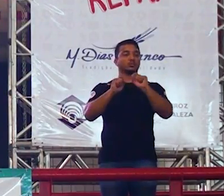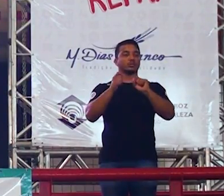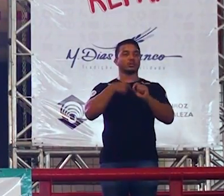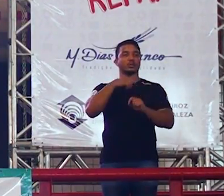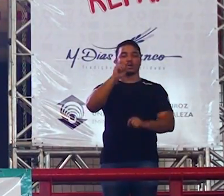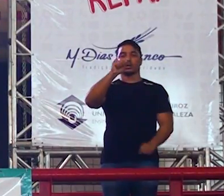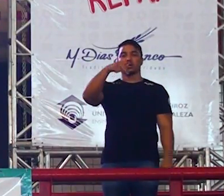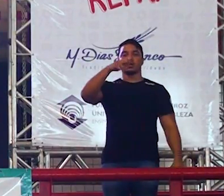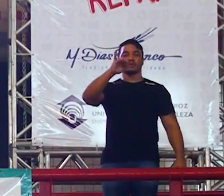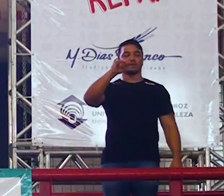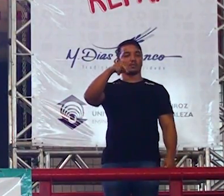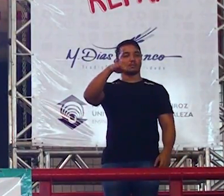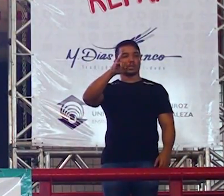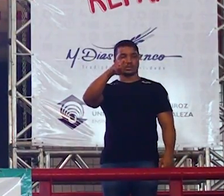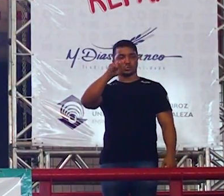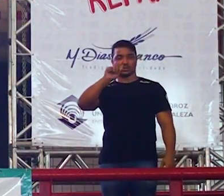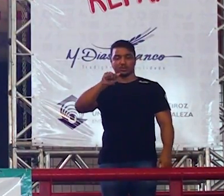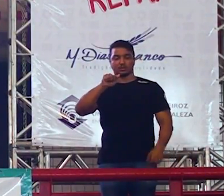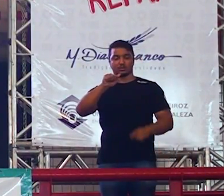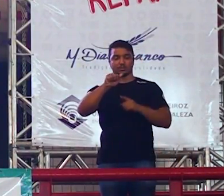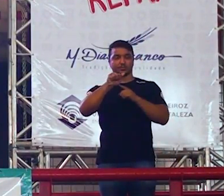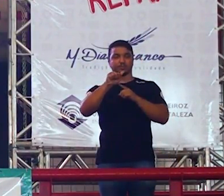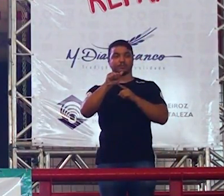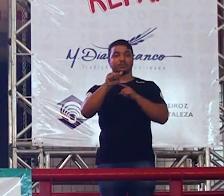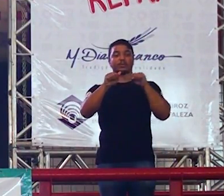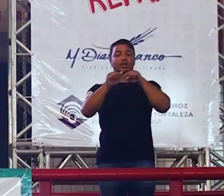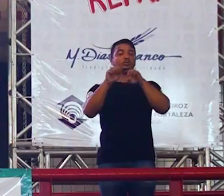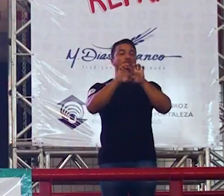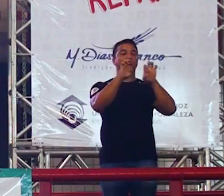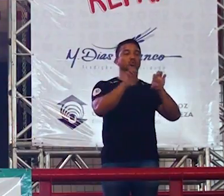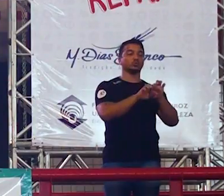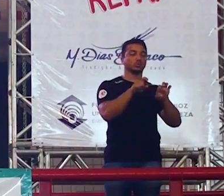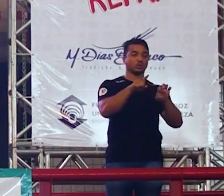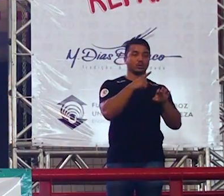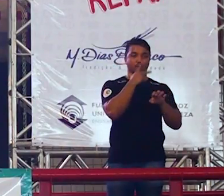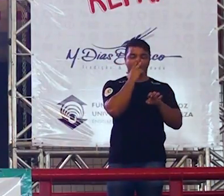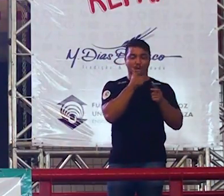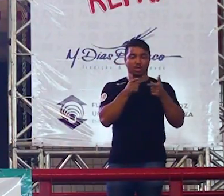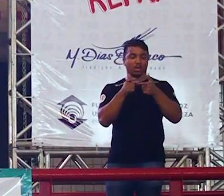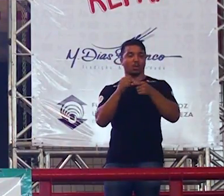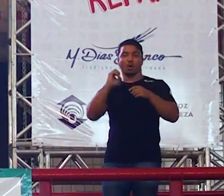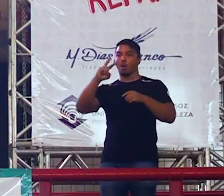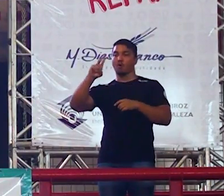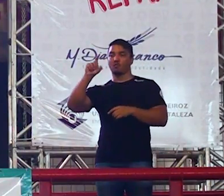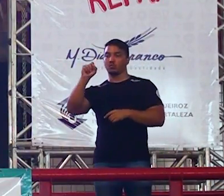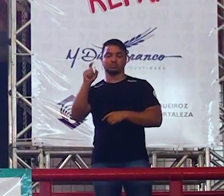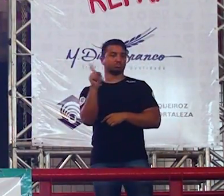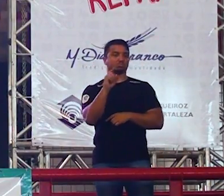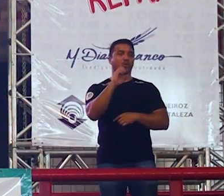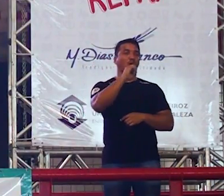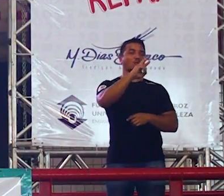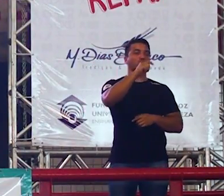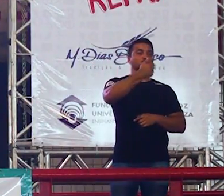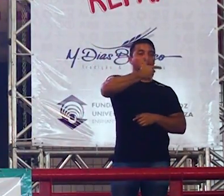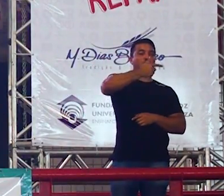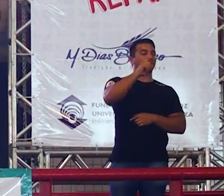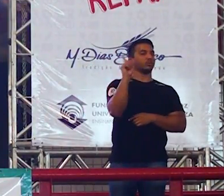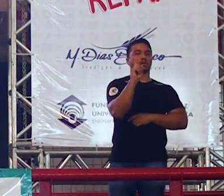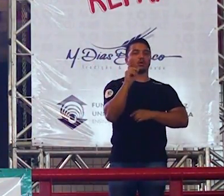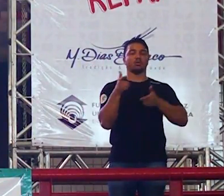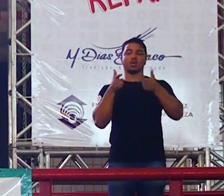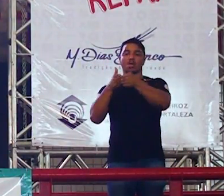chamada anfimixia. E aí então, essa estrutura não é mais chamada de óvulo, nem ovócito 2. É chamada de